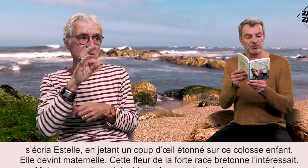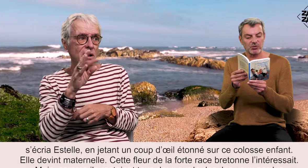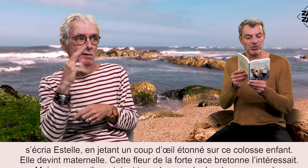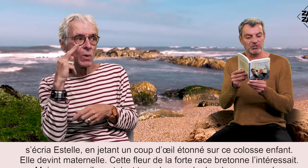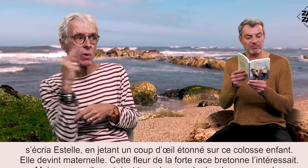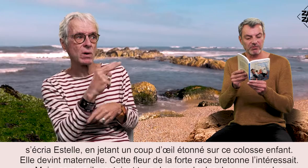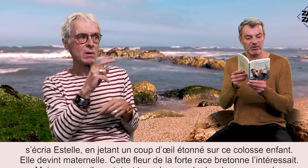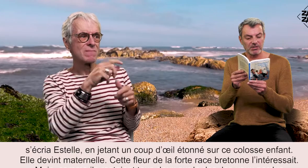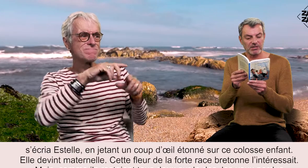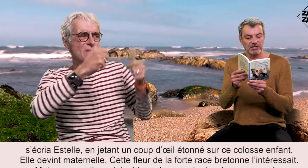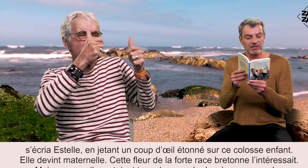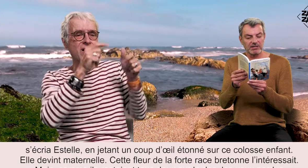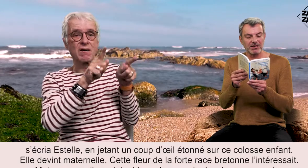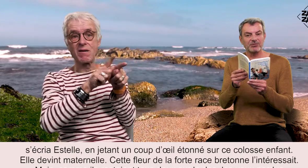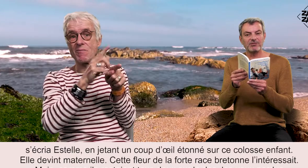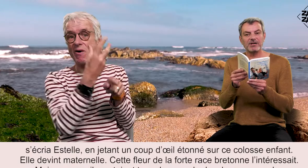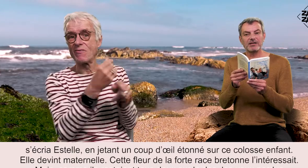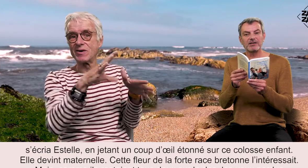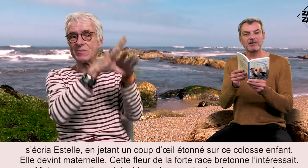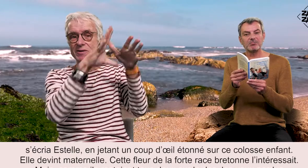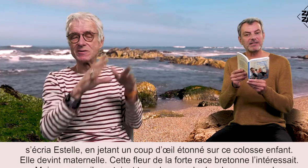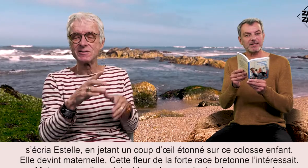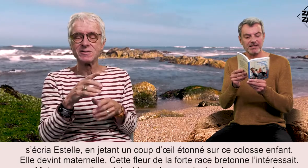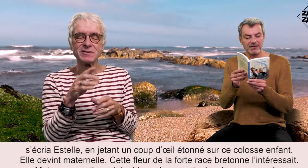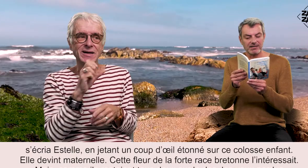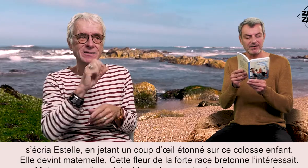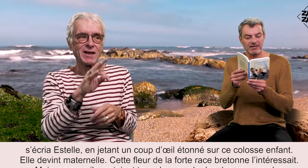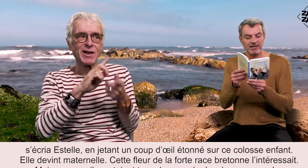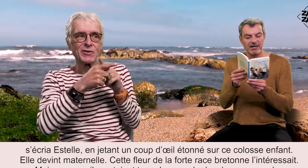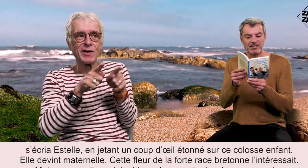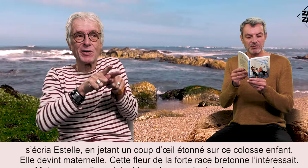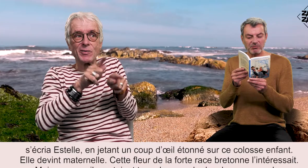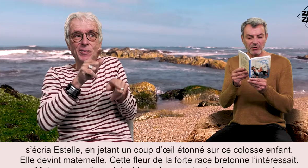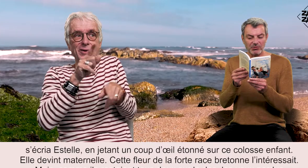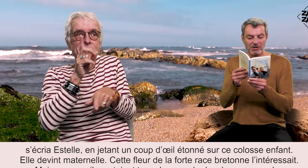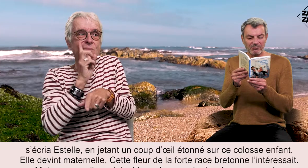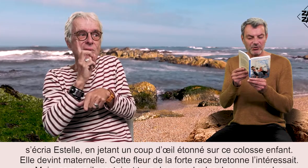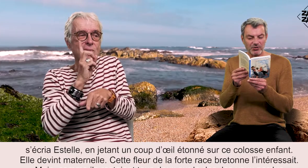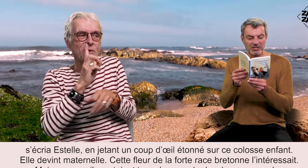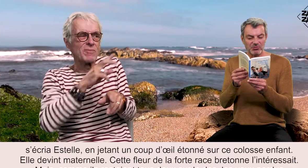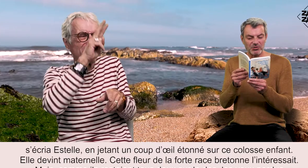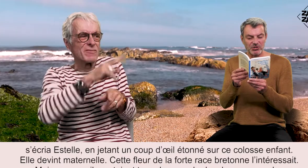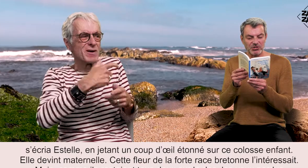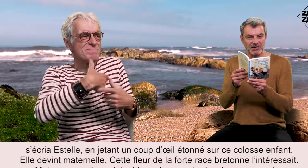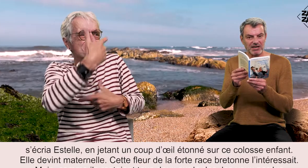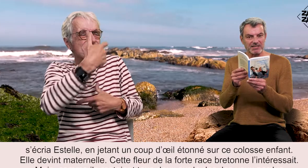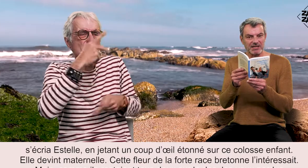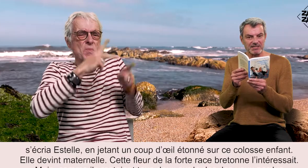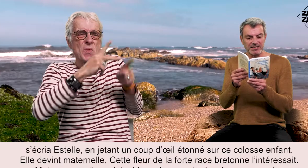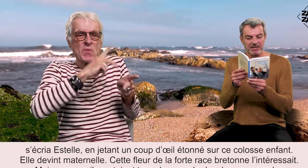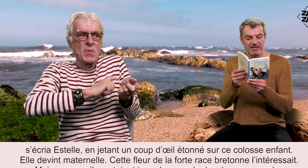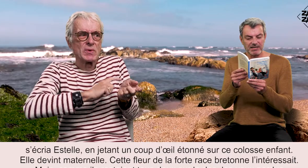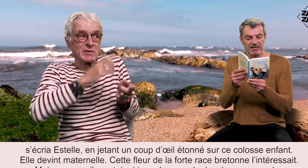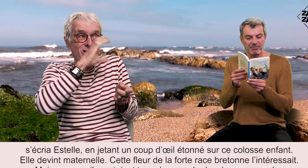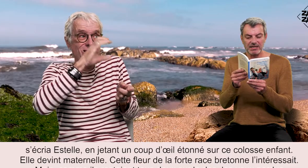étonné sur ce colosse enfant. Elle devint maternelle. Cette fleur de la forte race bretonne l